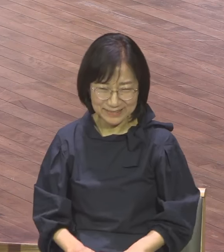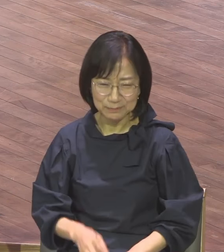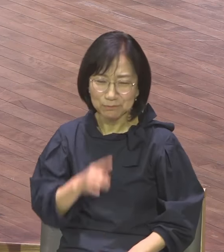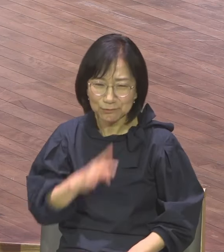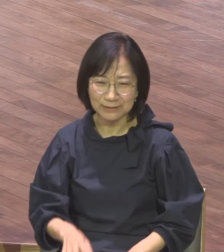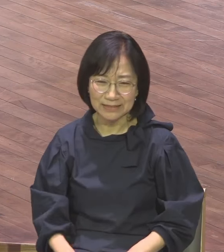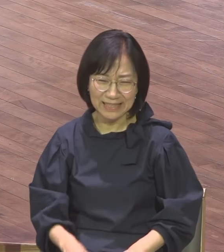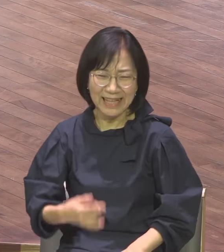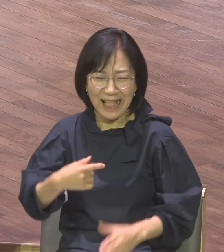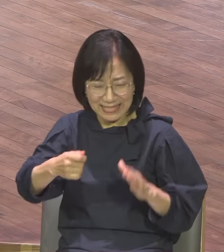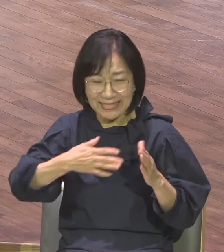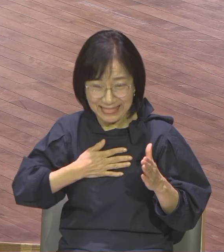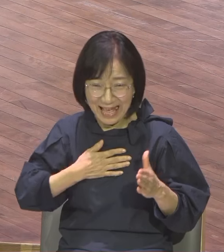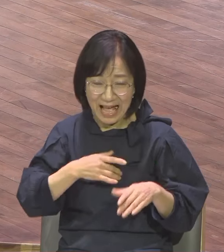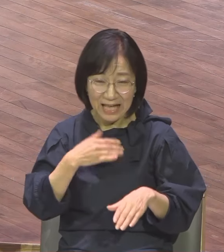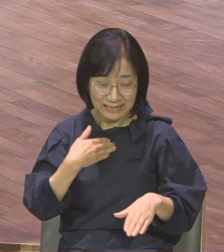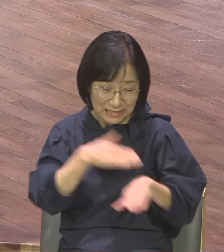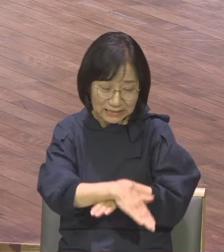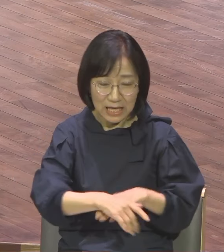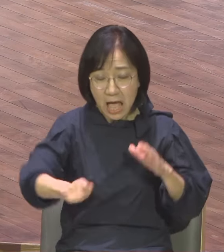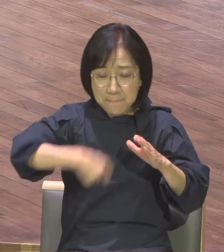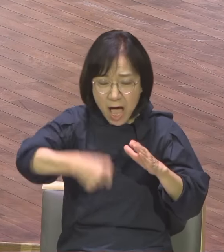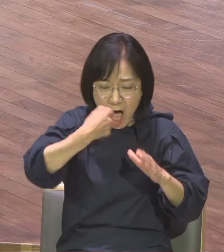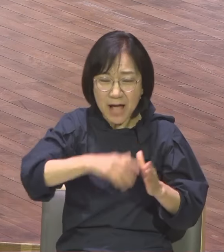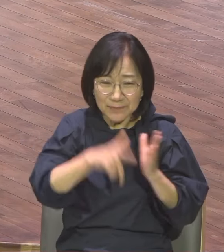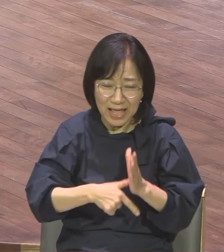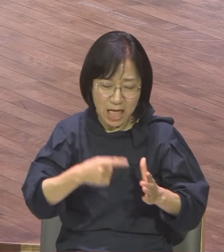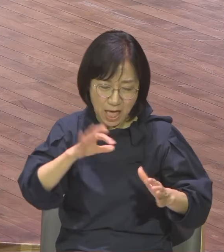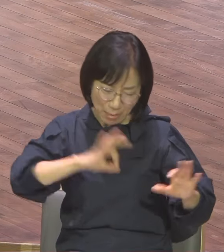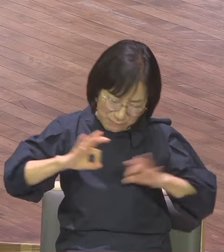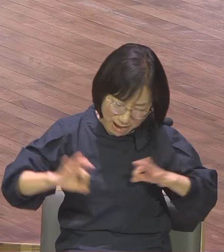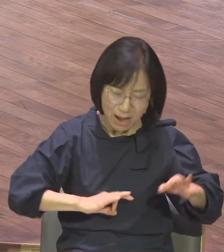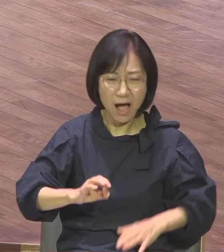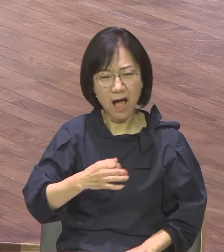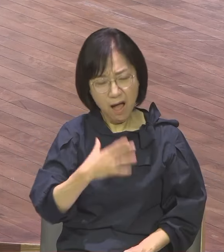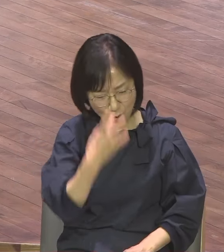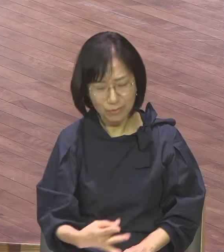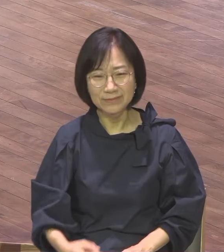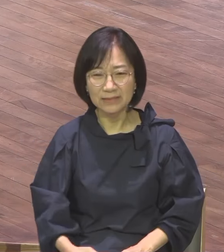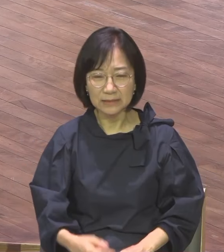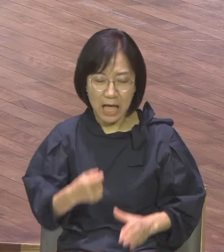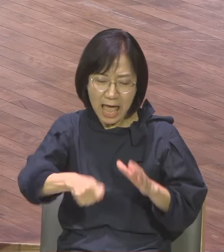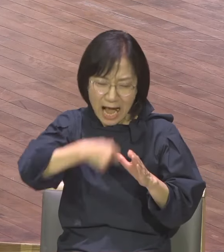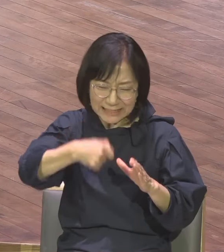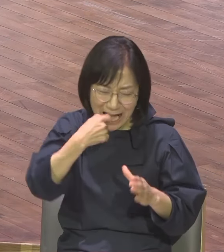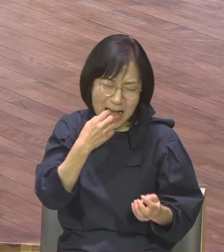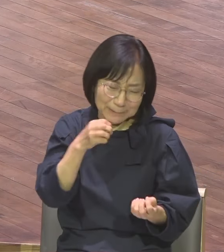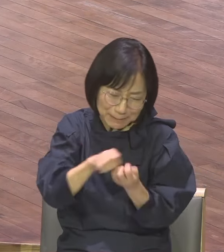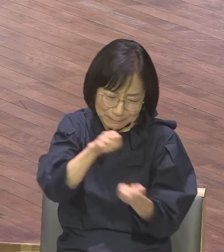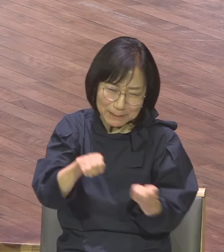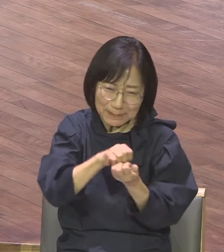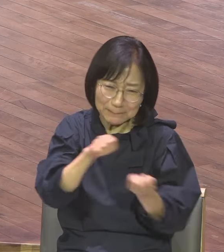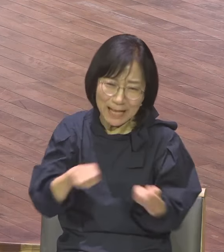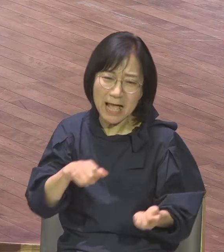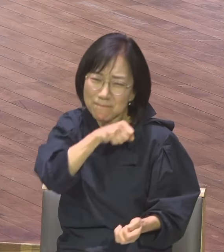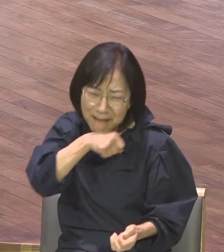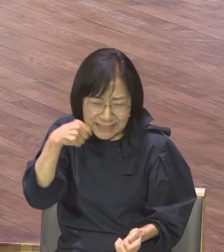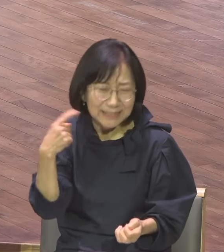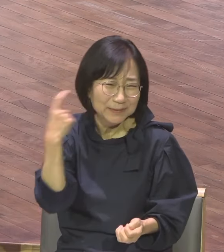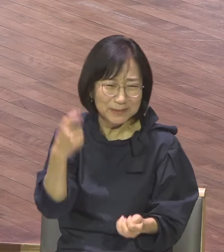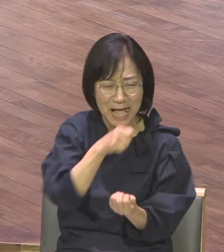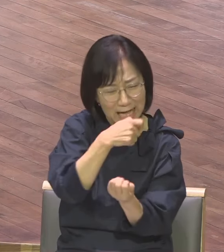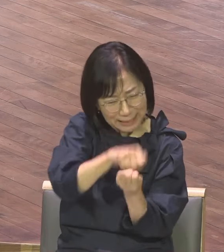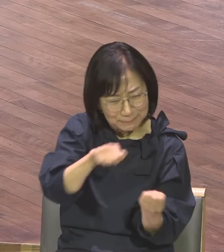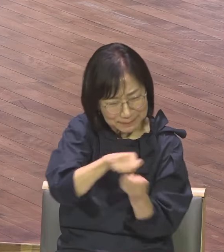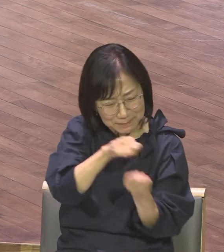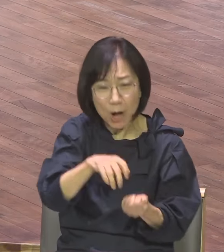나는 흘려야 돼요. 나는 쩝쩝 소리 내야 돼요. 그렇다고 소리 많이 내는 거 아니에요. 그냥.